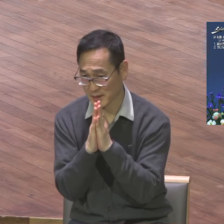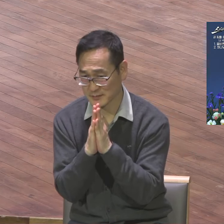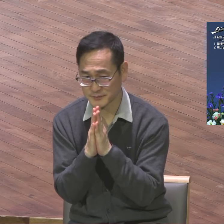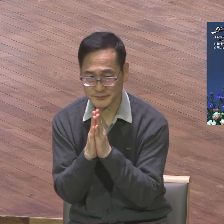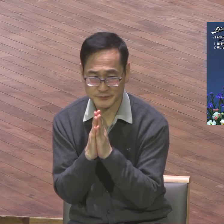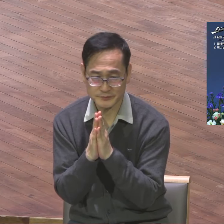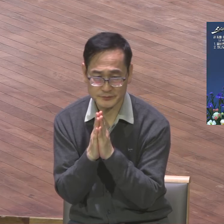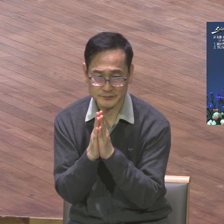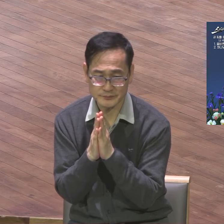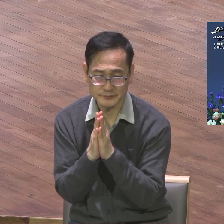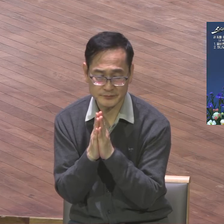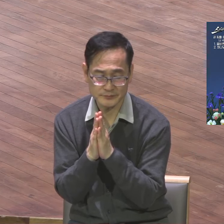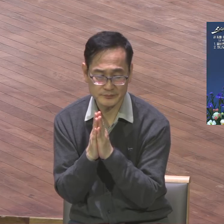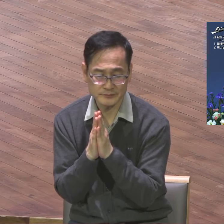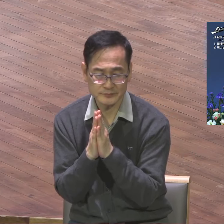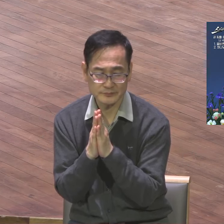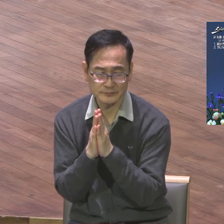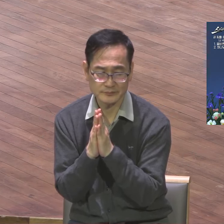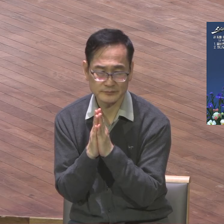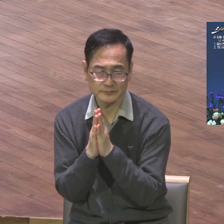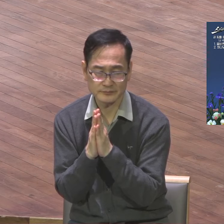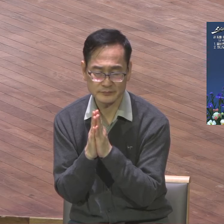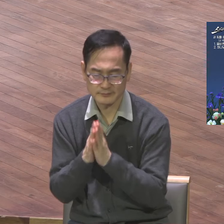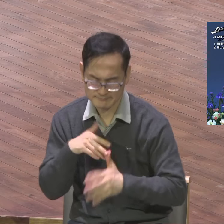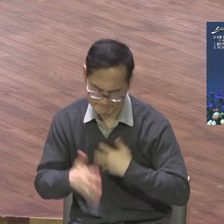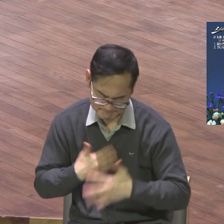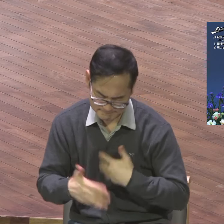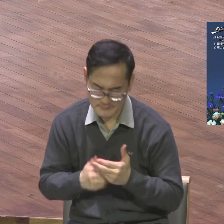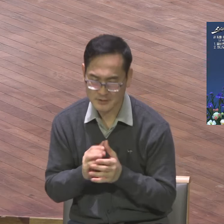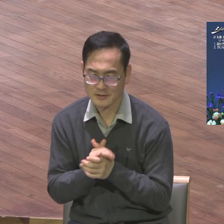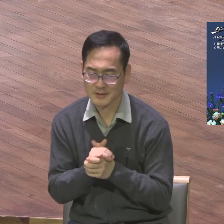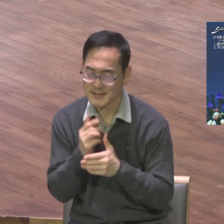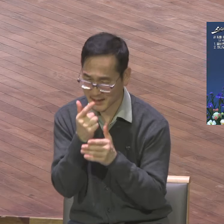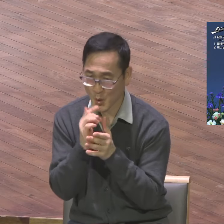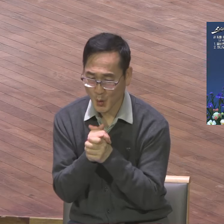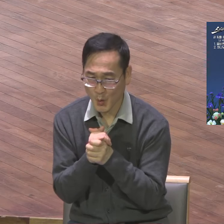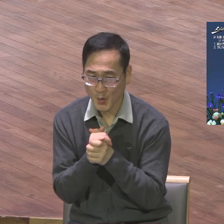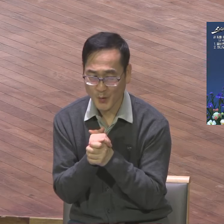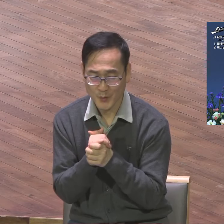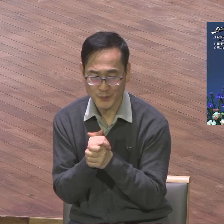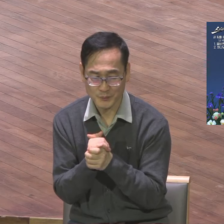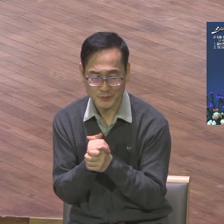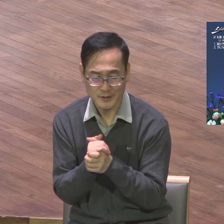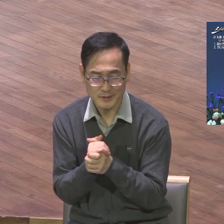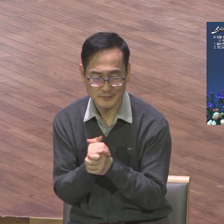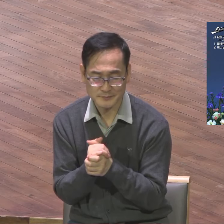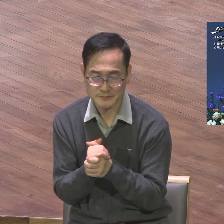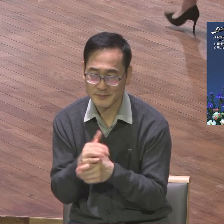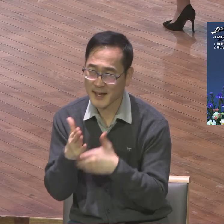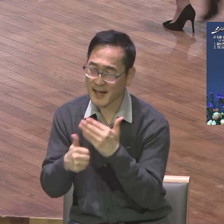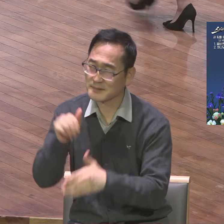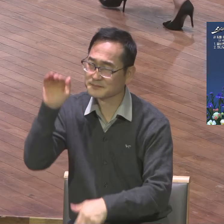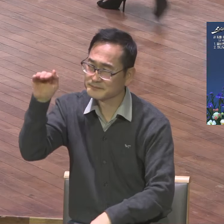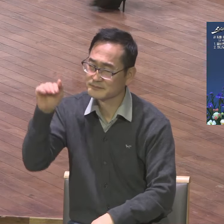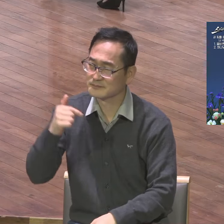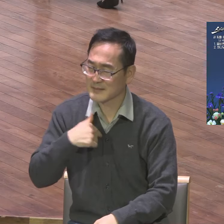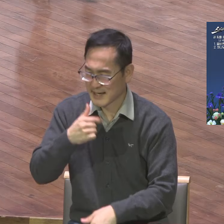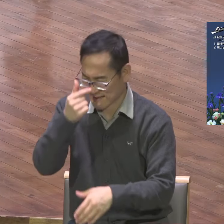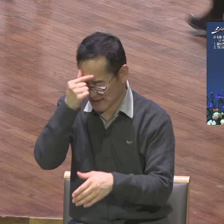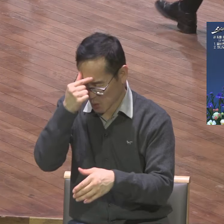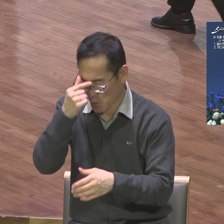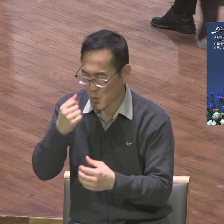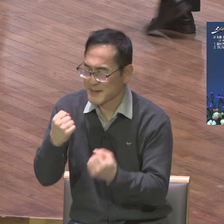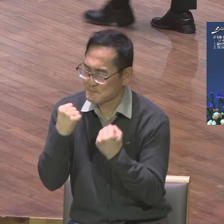앞에 소리 음성을 팍 태워가지고 목을 꽉 잡고 있는 사단을 예수 그리스도로 쫓아내고, 하나님이여 내게 기도할 문을